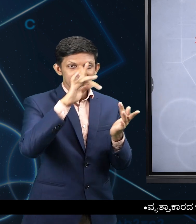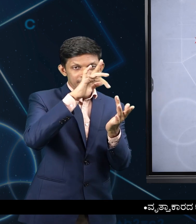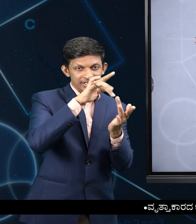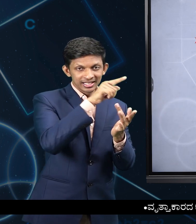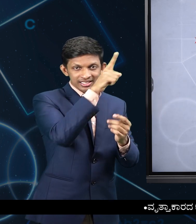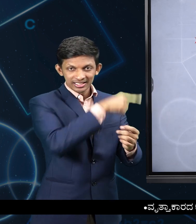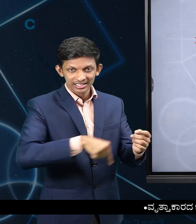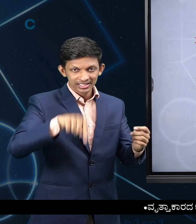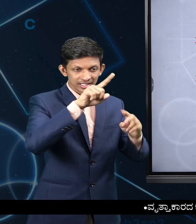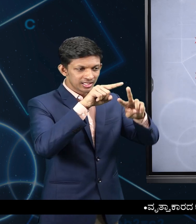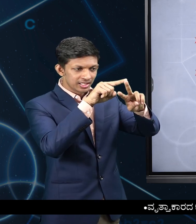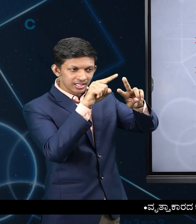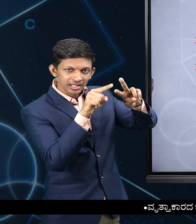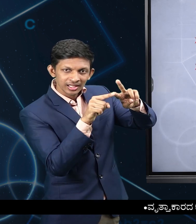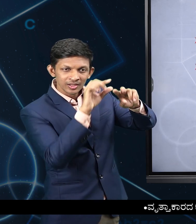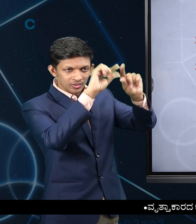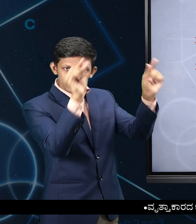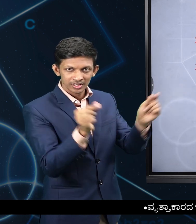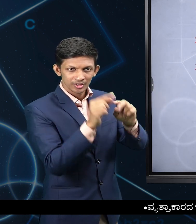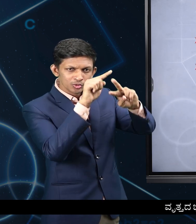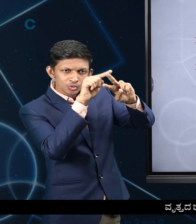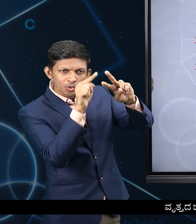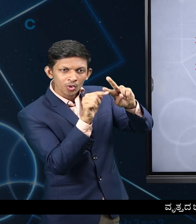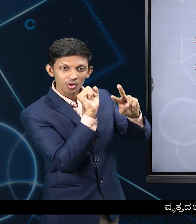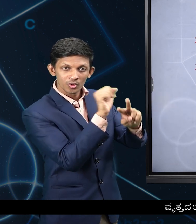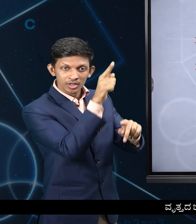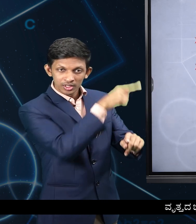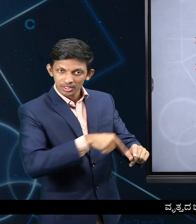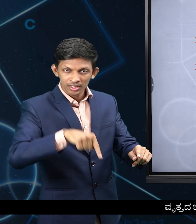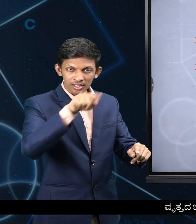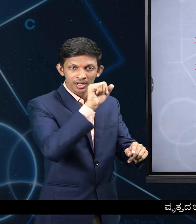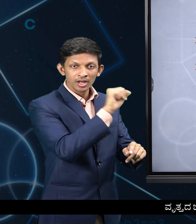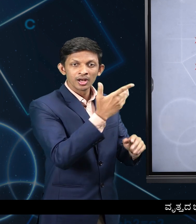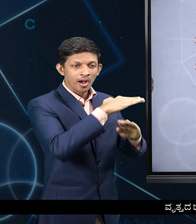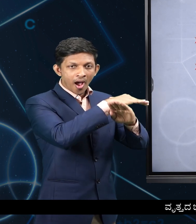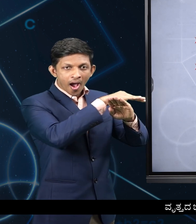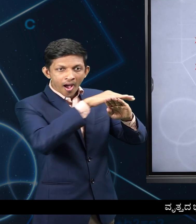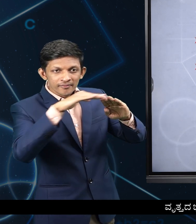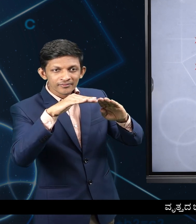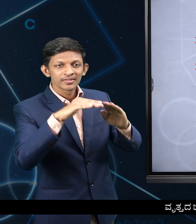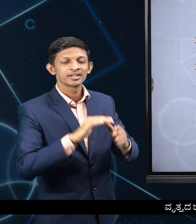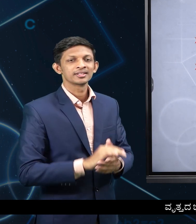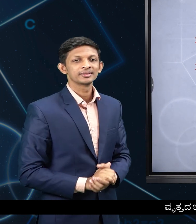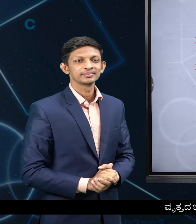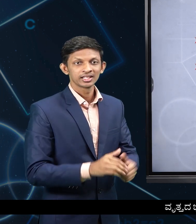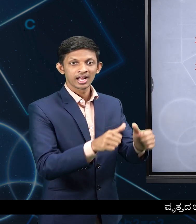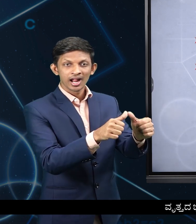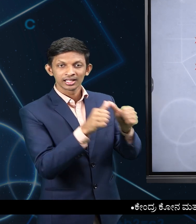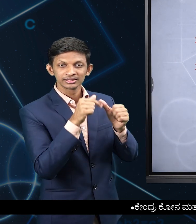ವೃತ್ತಾಕಾರದ ಕಮಾನುಗಳು, ವೃತ್ತಾಕಾರದ ವಲಯಗಳು ಮತ್ತು ವೃತ್ತದ ಭಾಗಗಳ ನಡುವೆ ವ್ಯತ್ಯಾಸವನ್ನು ಗುರುತಿಸಿ. ಕೇಂದ್ರ